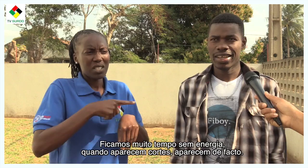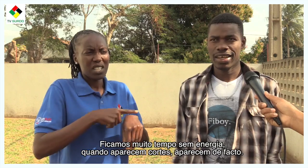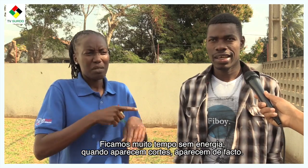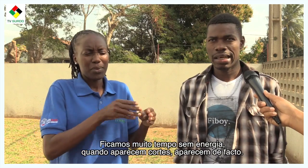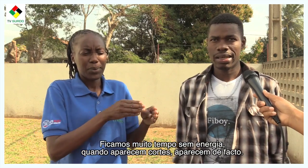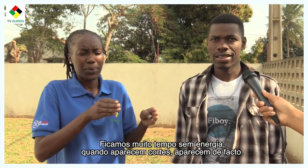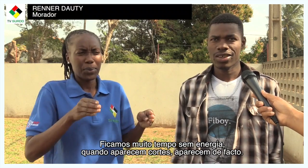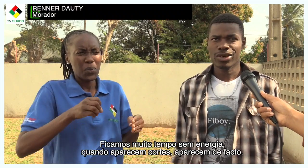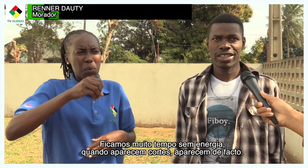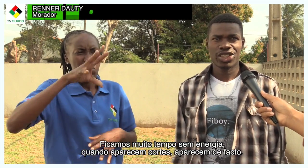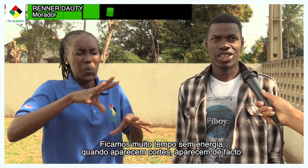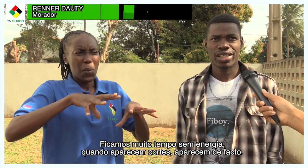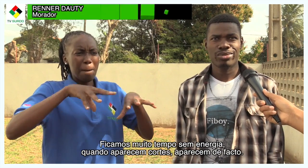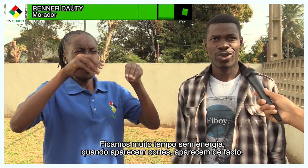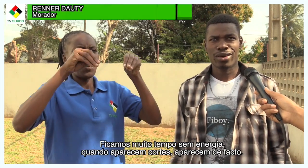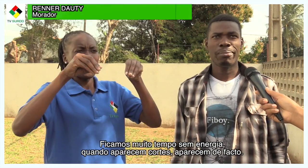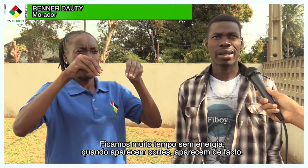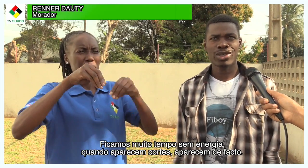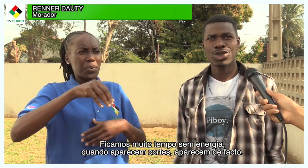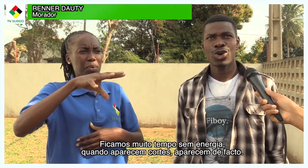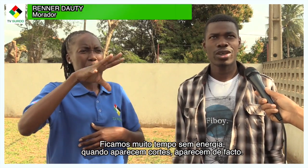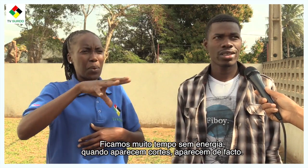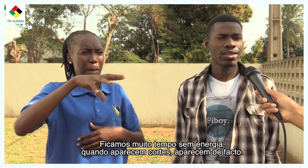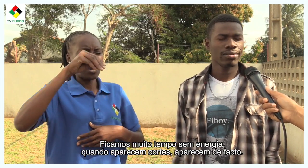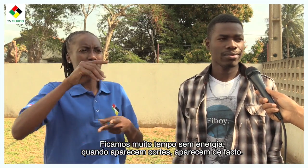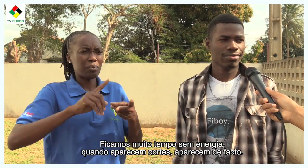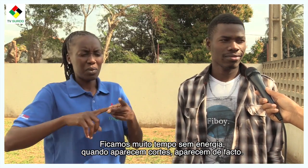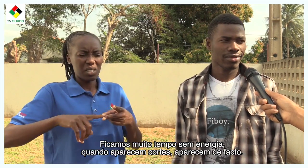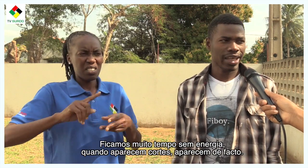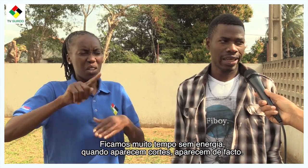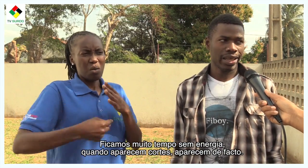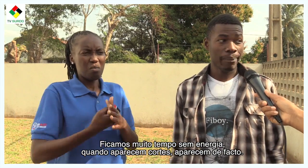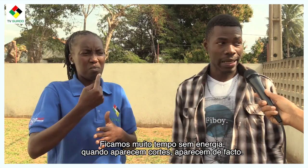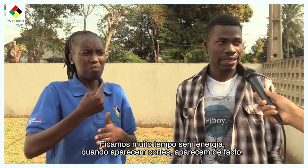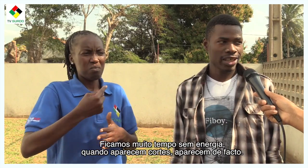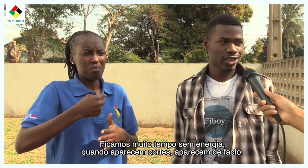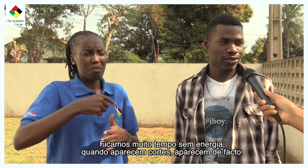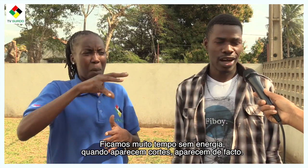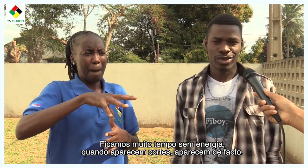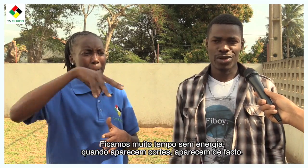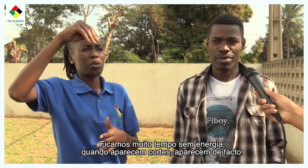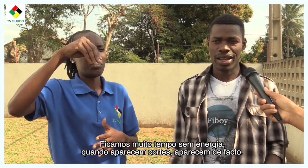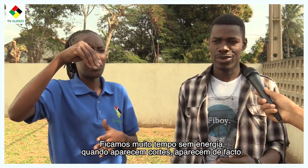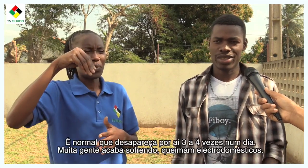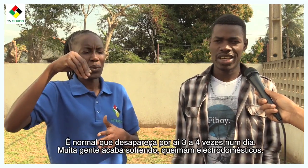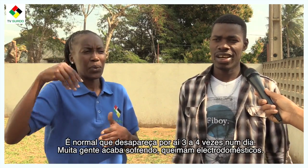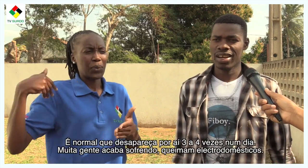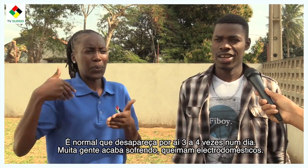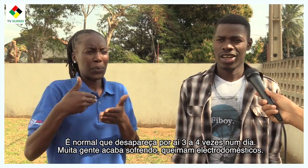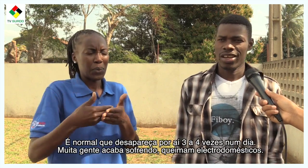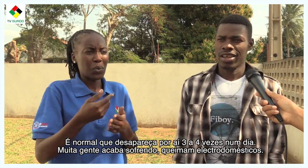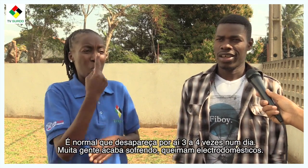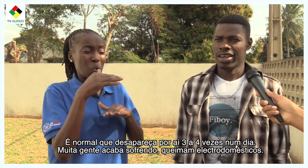energia em relação com a energia nem por quando aparece os cortes apareceram de facto é normal que um